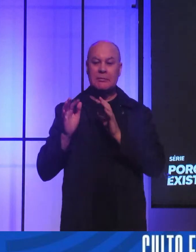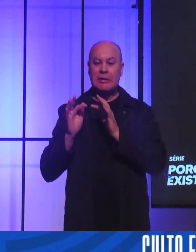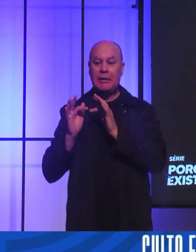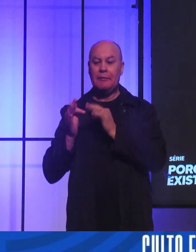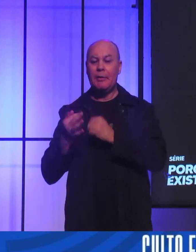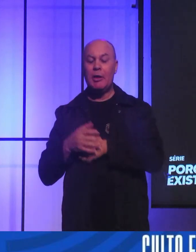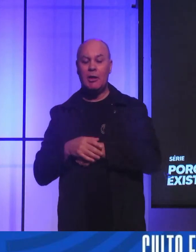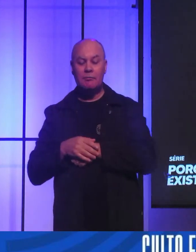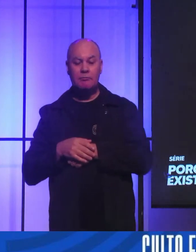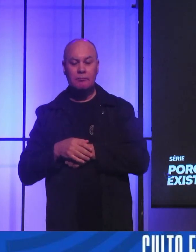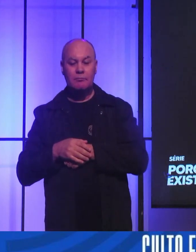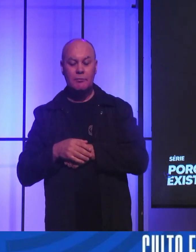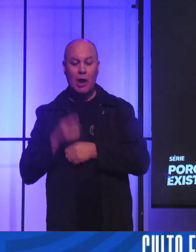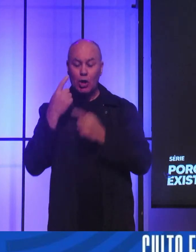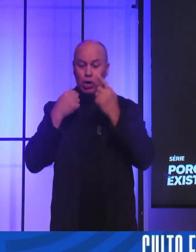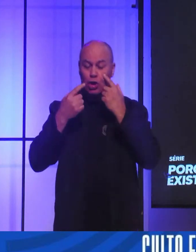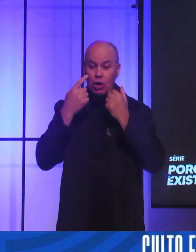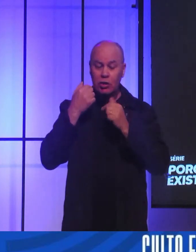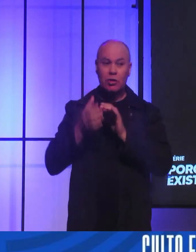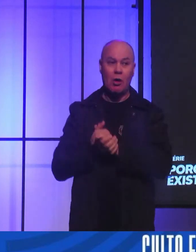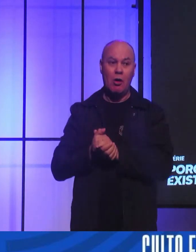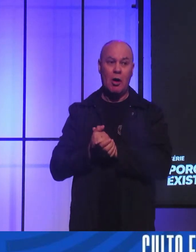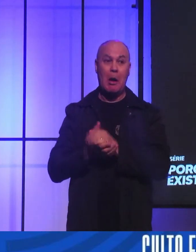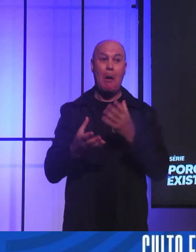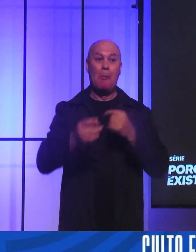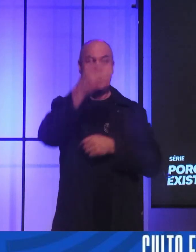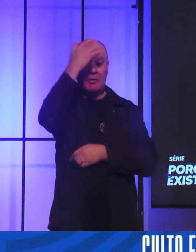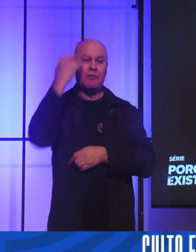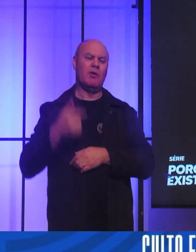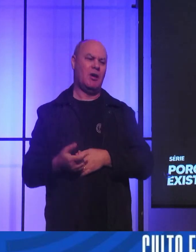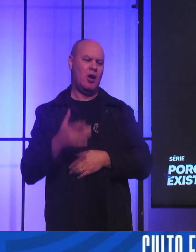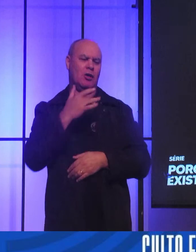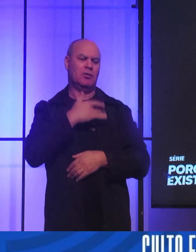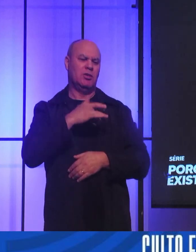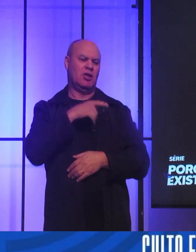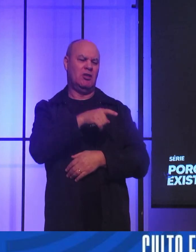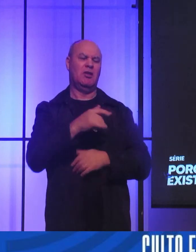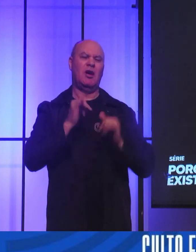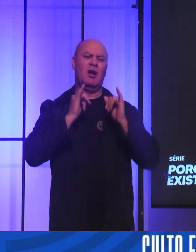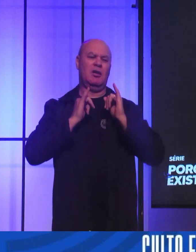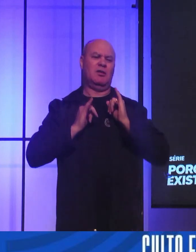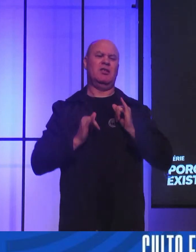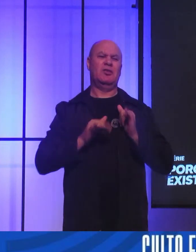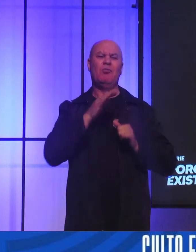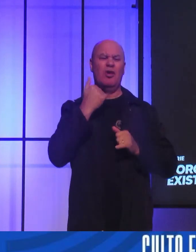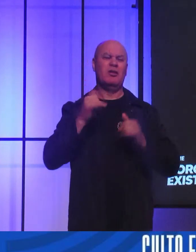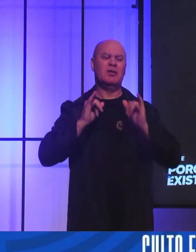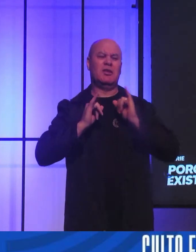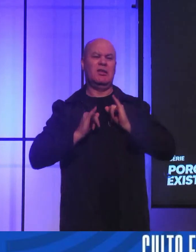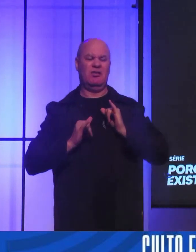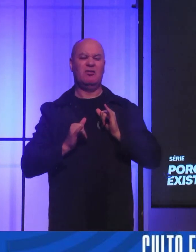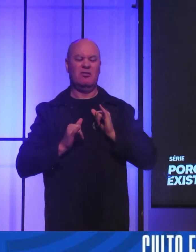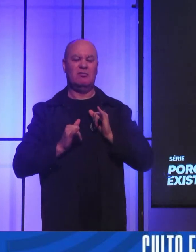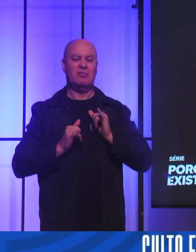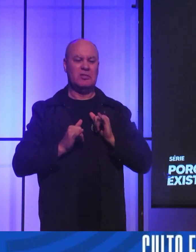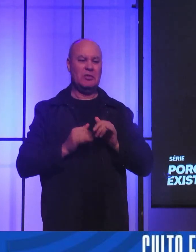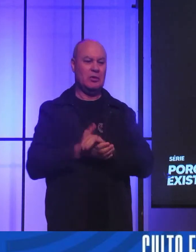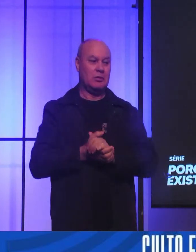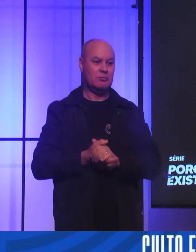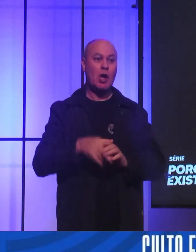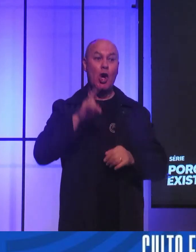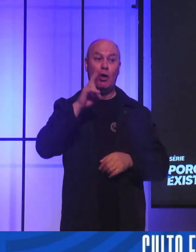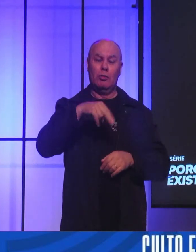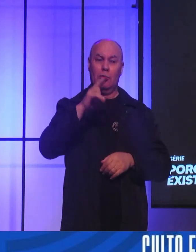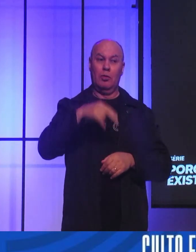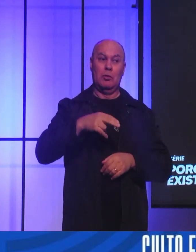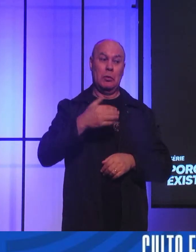descansou, tadinho, tadinha. Ele não era uma pessoa assim religiosa, mas no fundo era uma boa